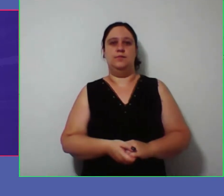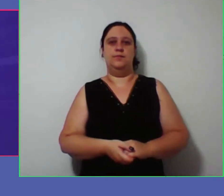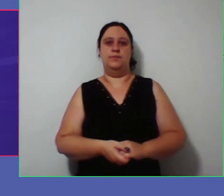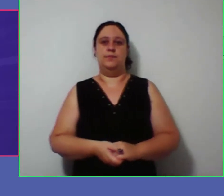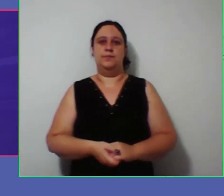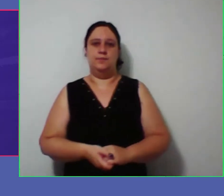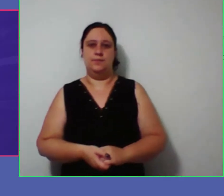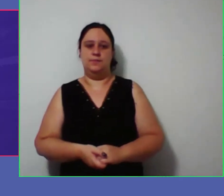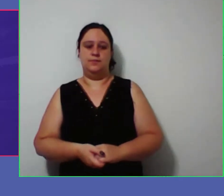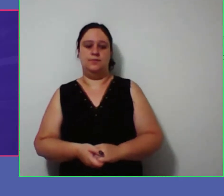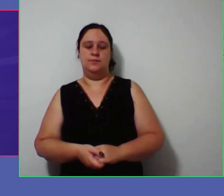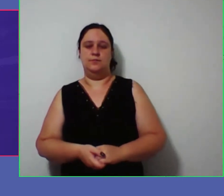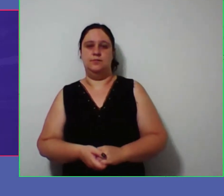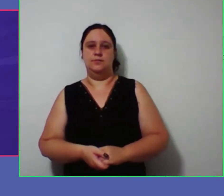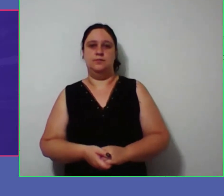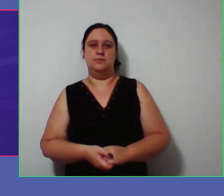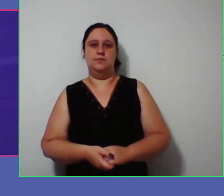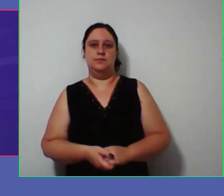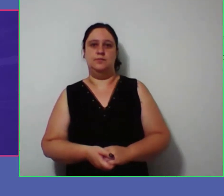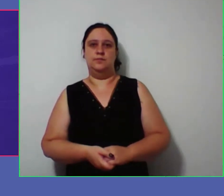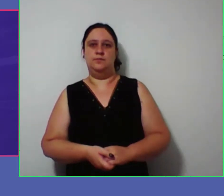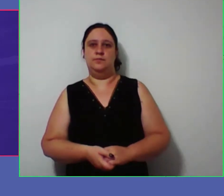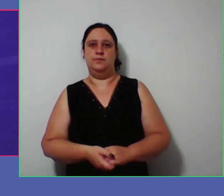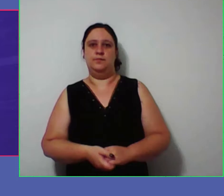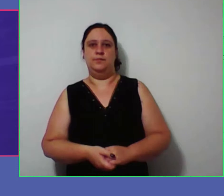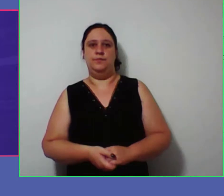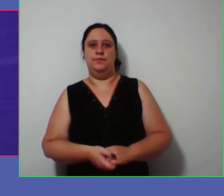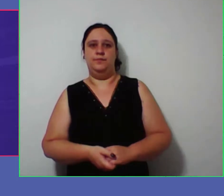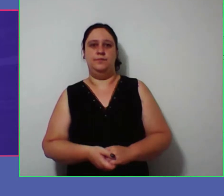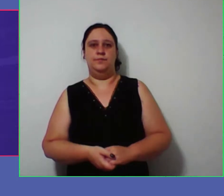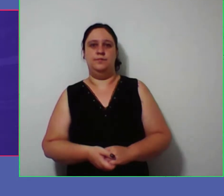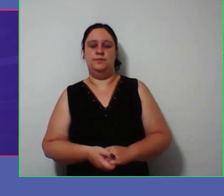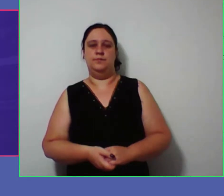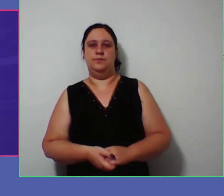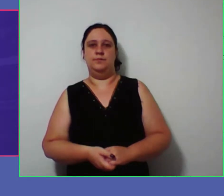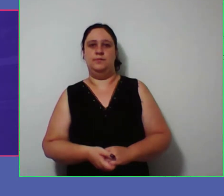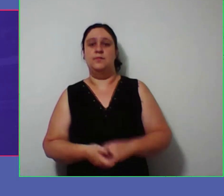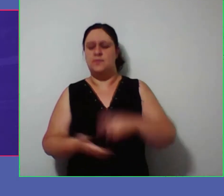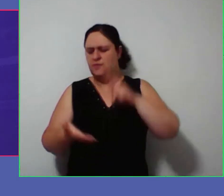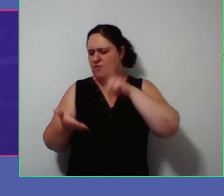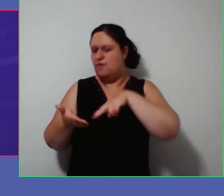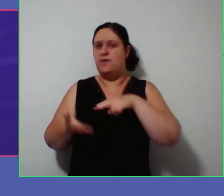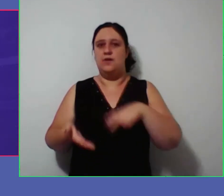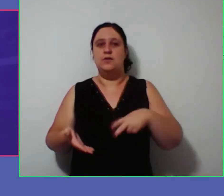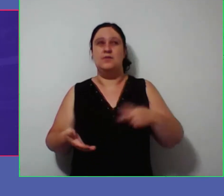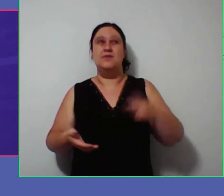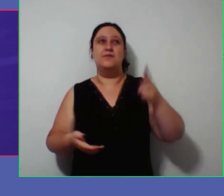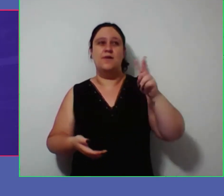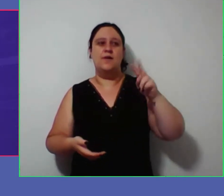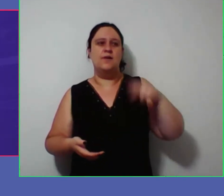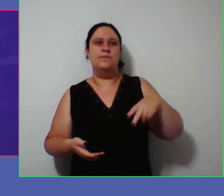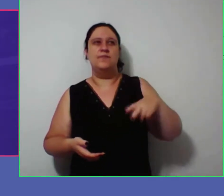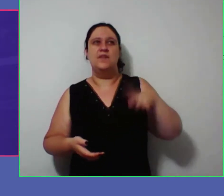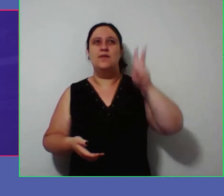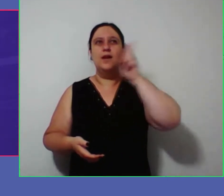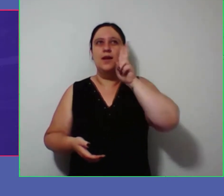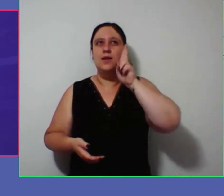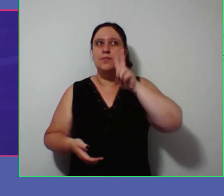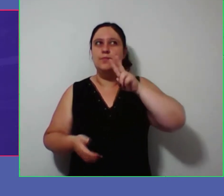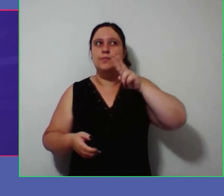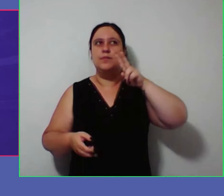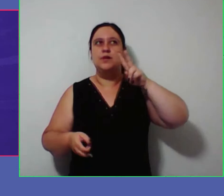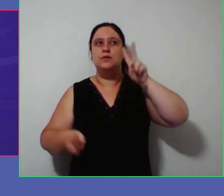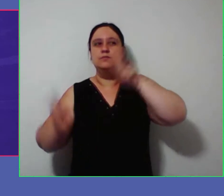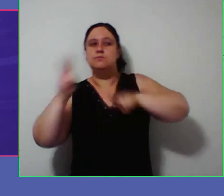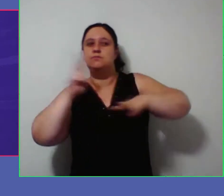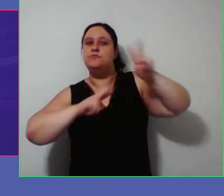13 e 14. Eu estava olhando nas minhas visões da noite, e eis que vinha com as nuvens do